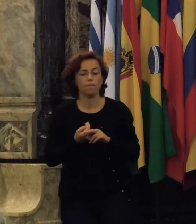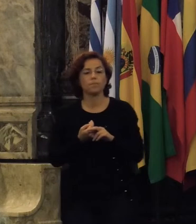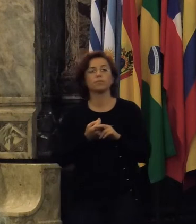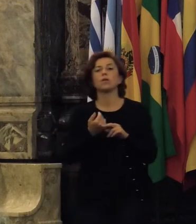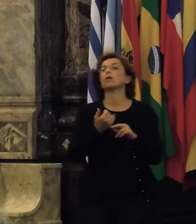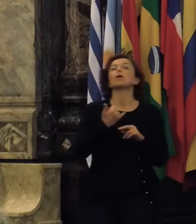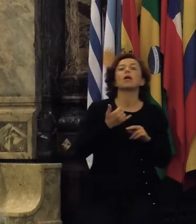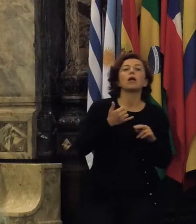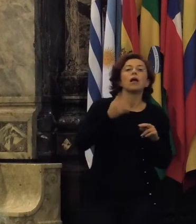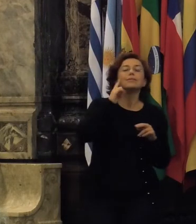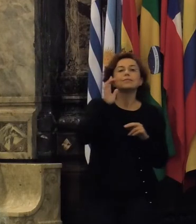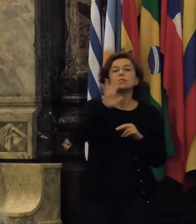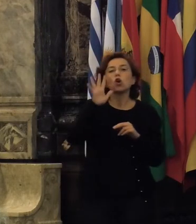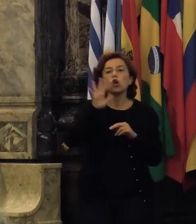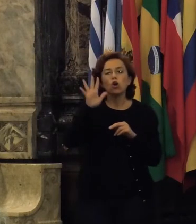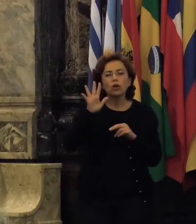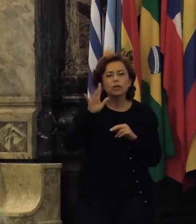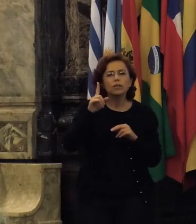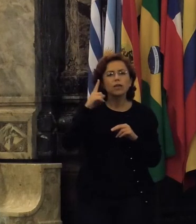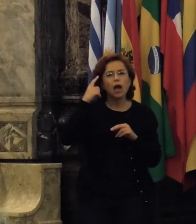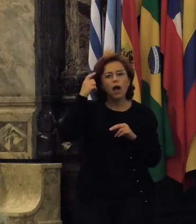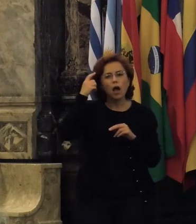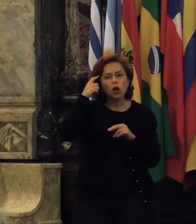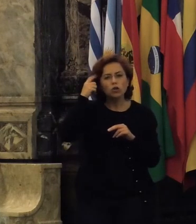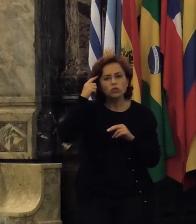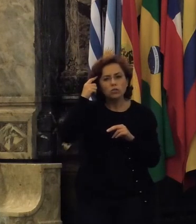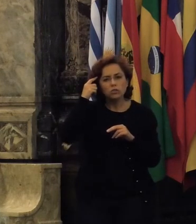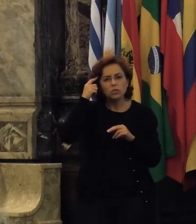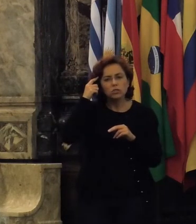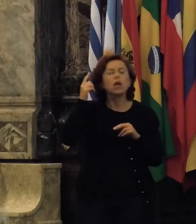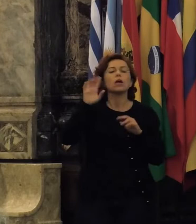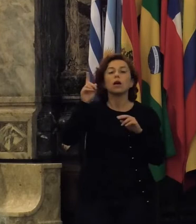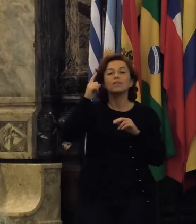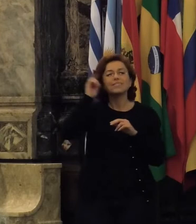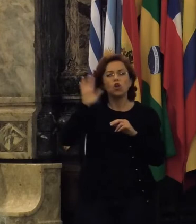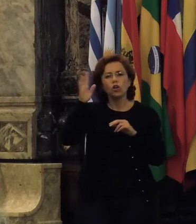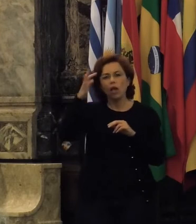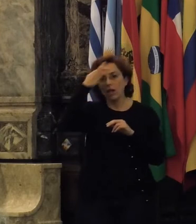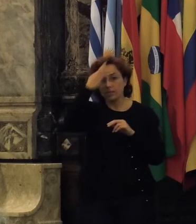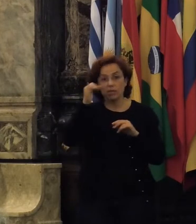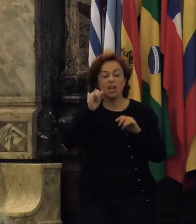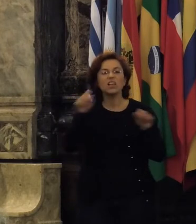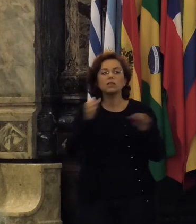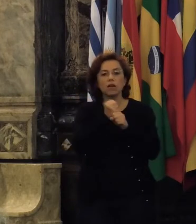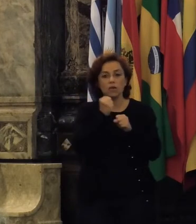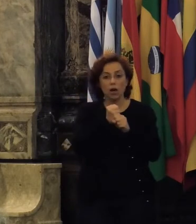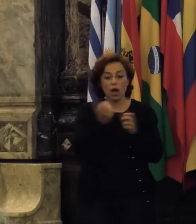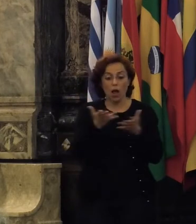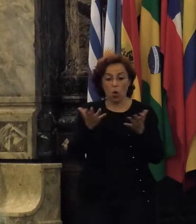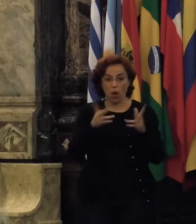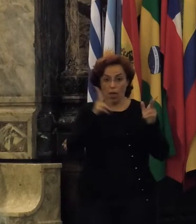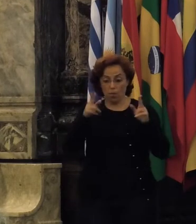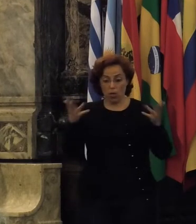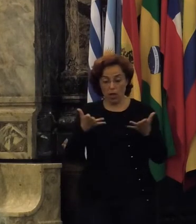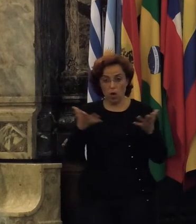¿Cuál es el lugar de la psicología como ciencia? ¿Se acuerdan? ¿Cuál es el lugar de la psicología como ciencias y de las prácticas psi en el devenir de nuestra